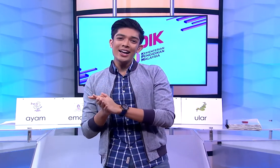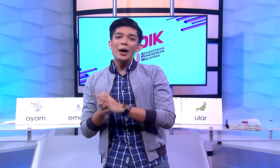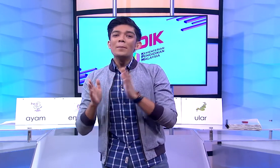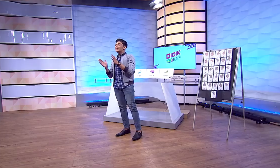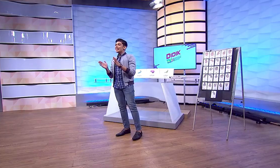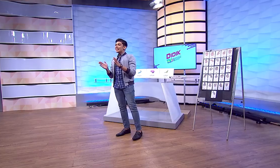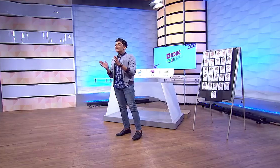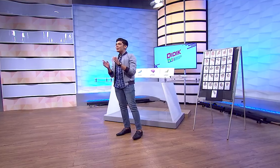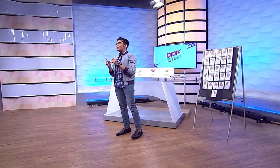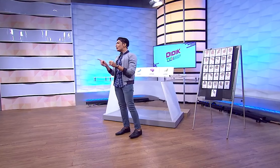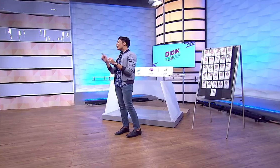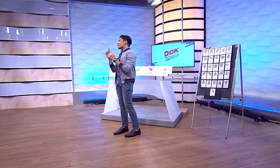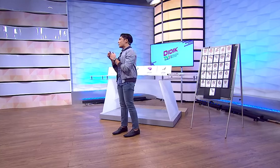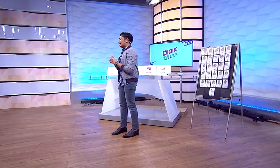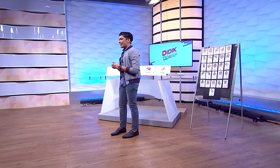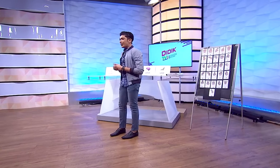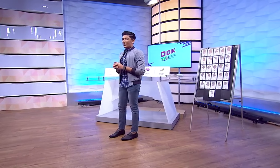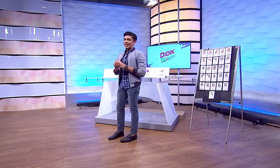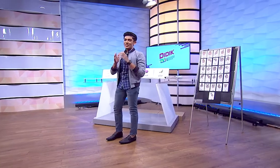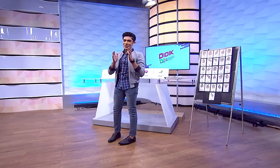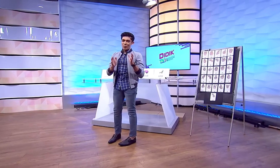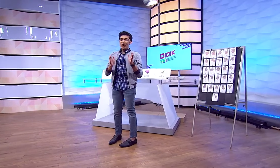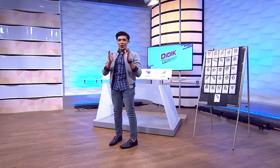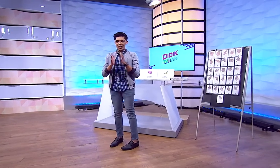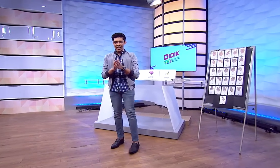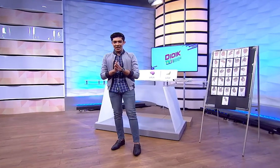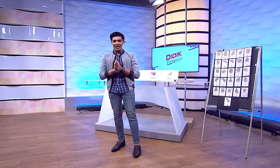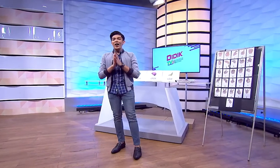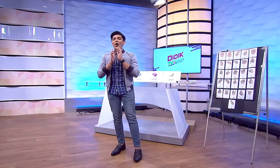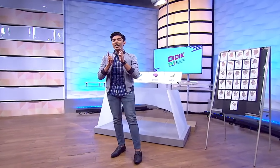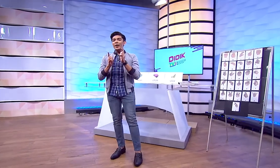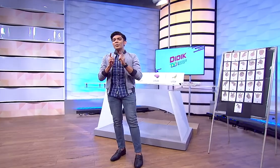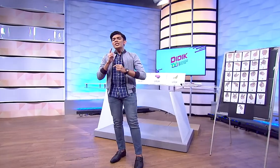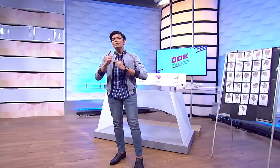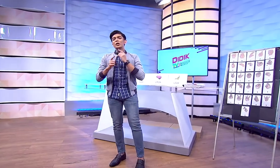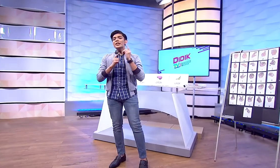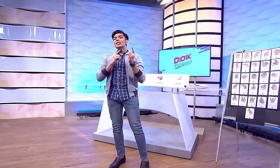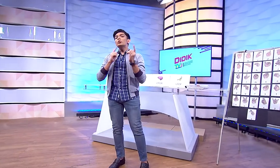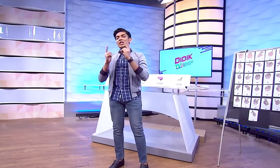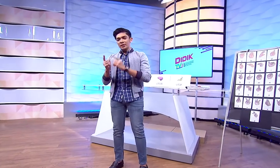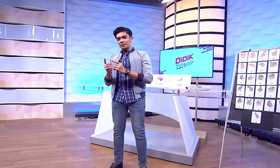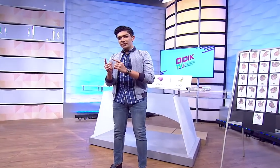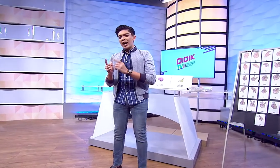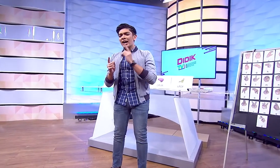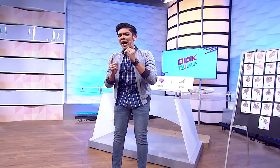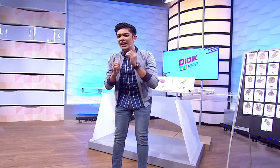menarik dan perlu dipelajari oleh semua orang oke Sebelum kita mulai agak-agak